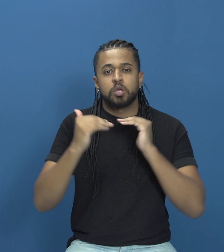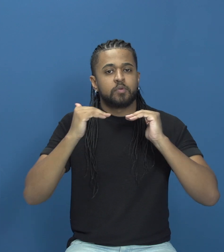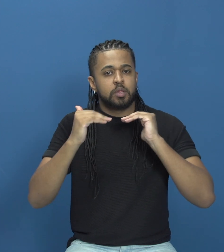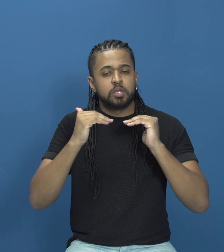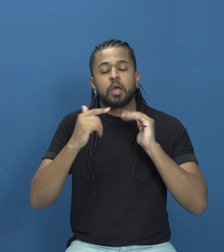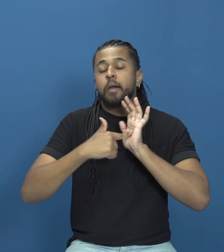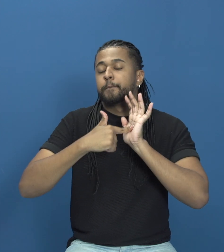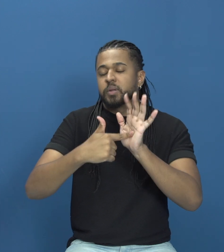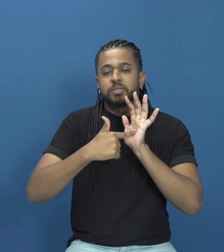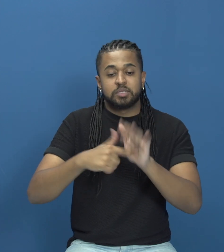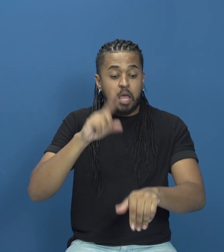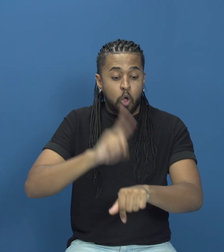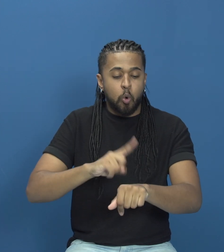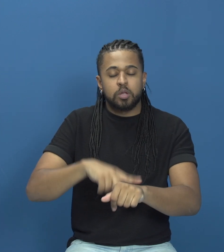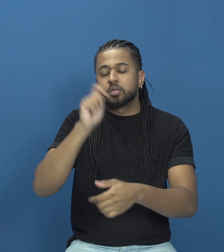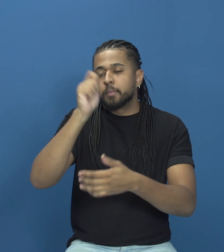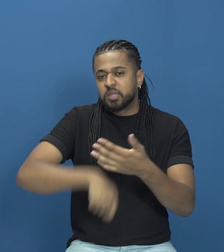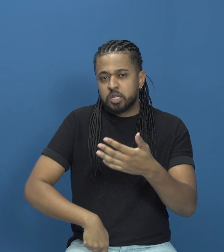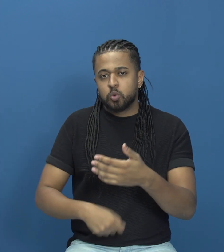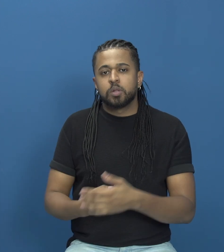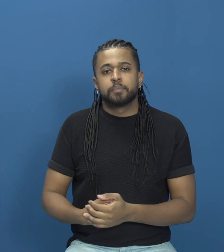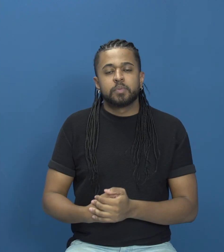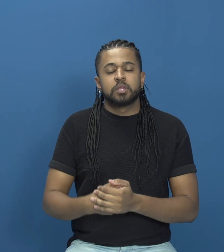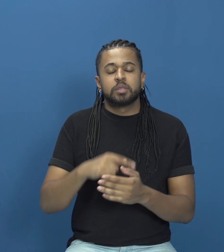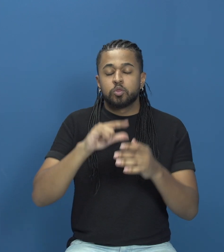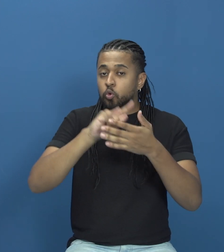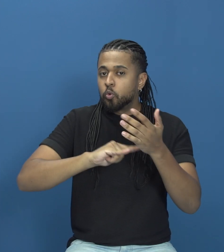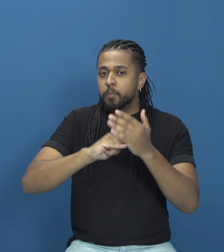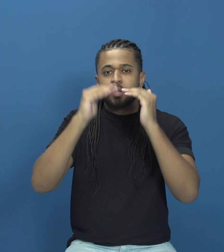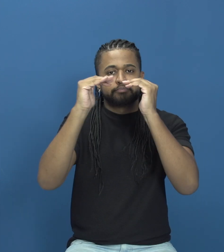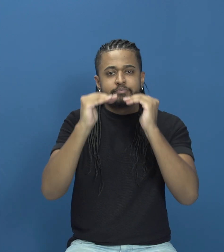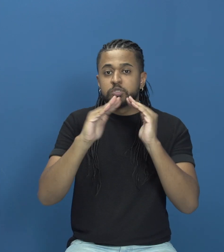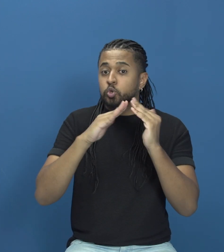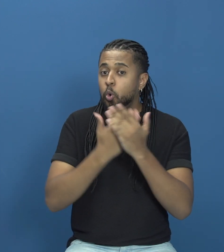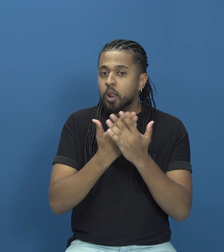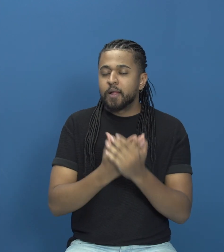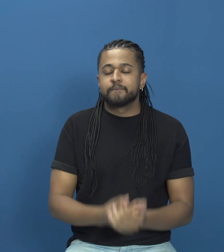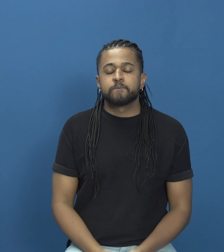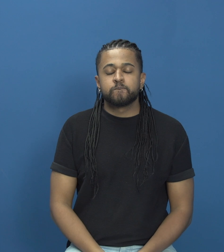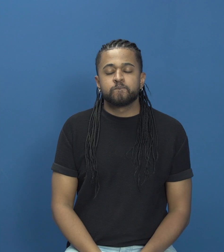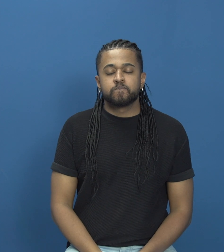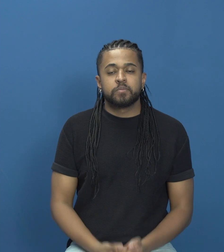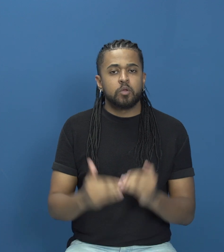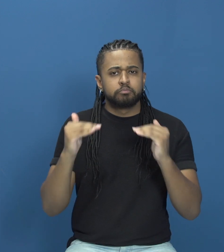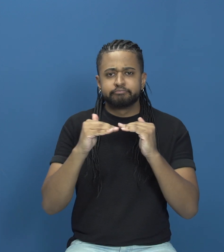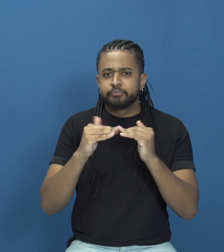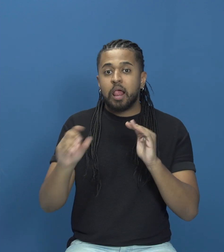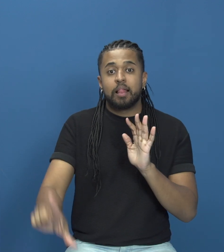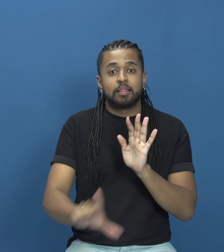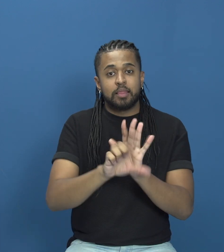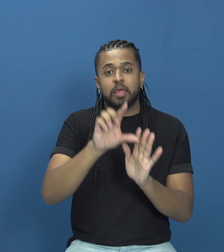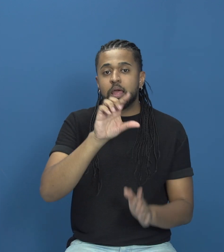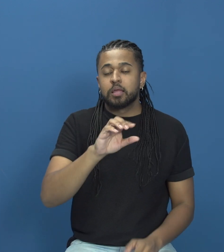que apresentem, no ato da matrícula, os respectivos documentos escolares, de acordo com as leis